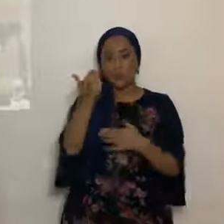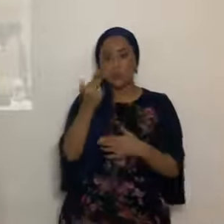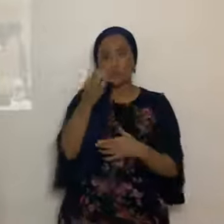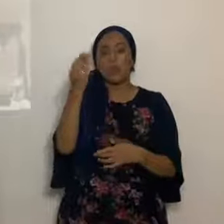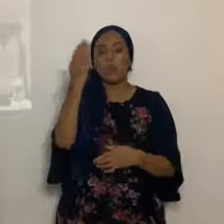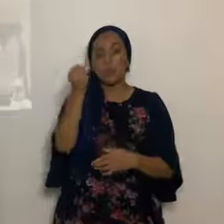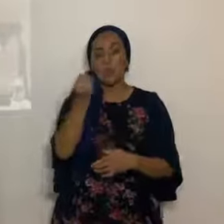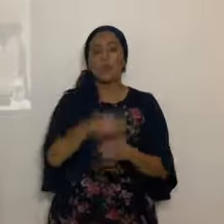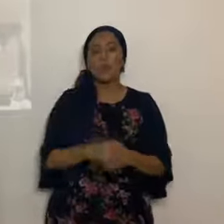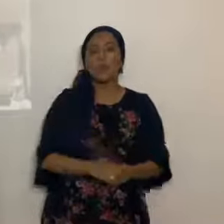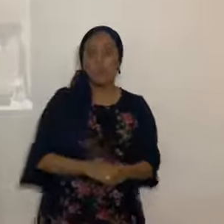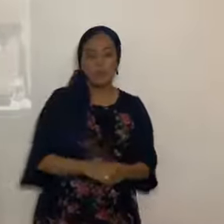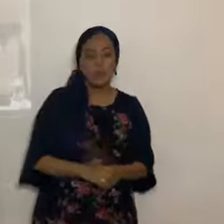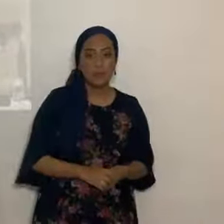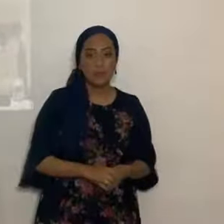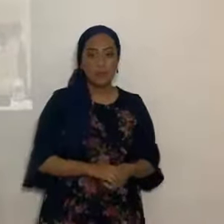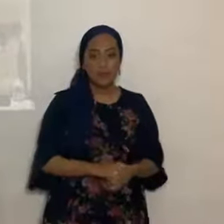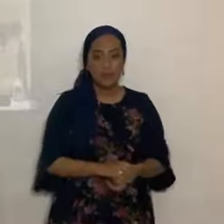y 14.